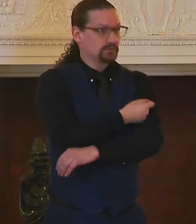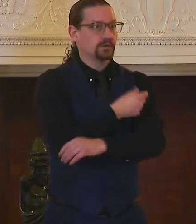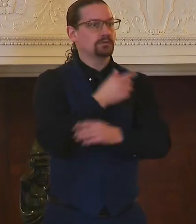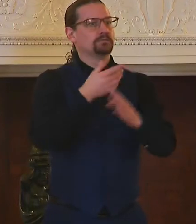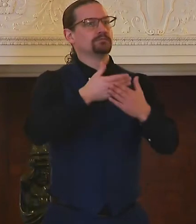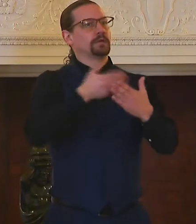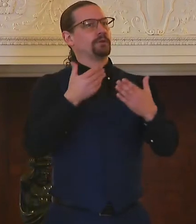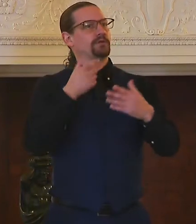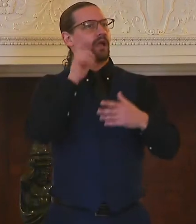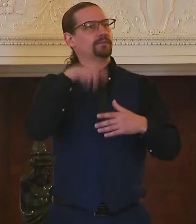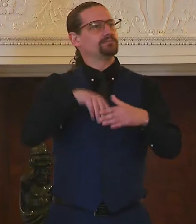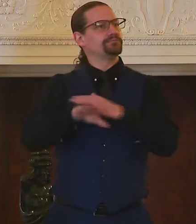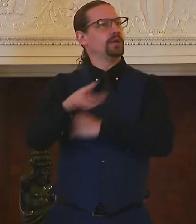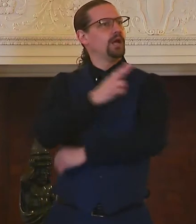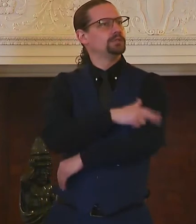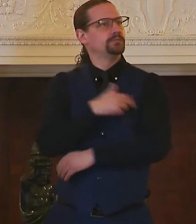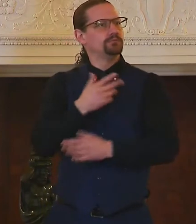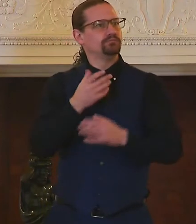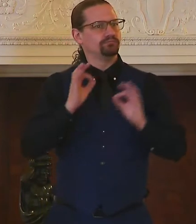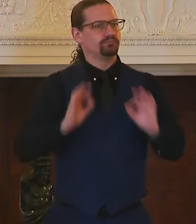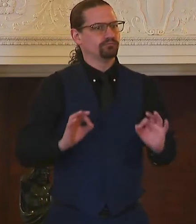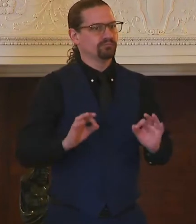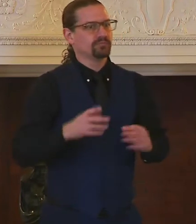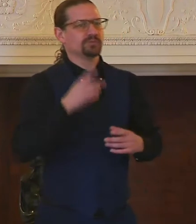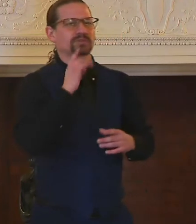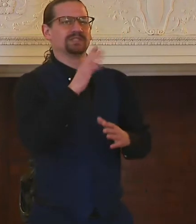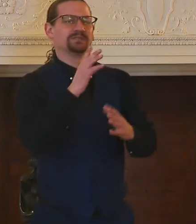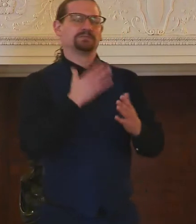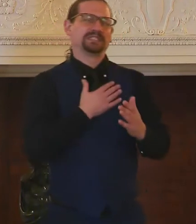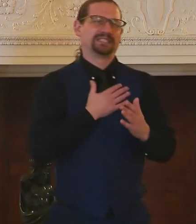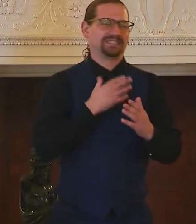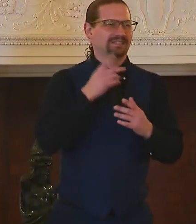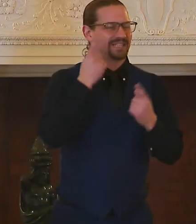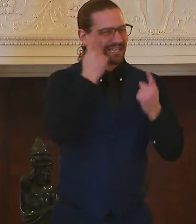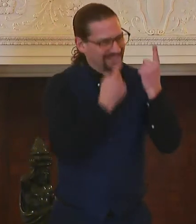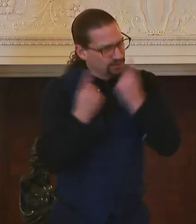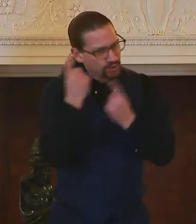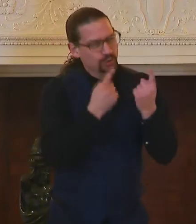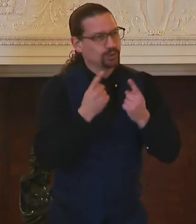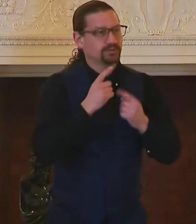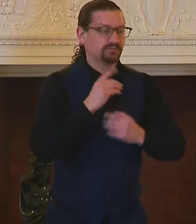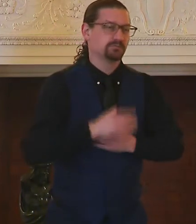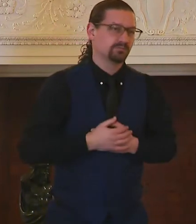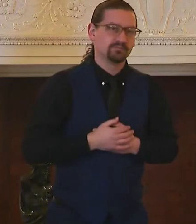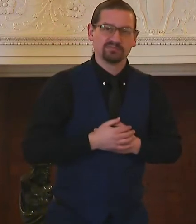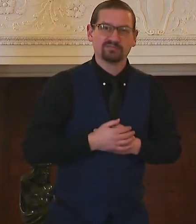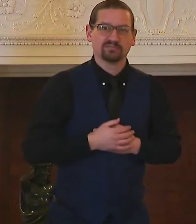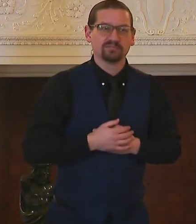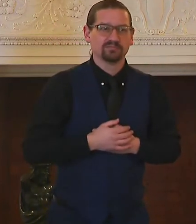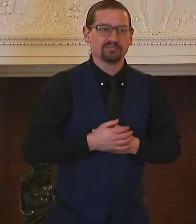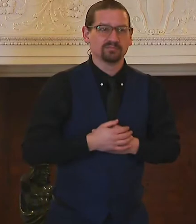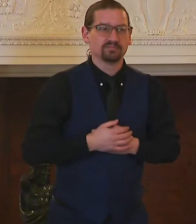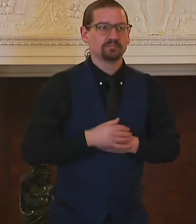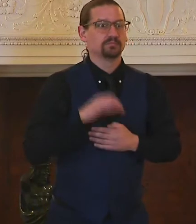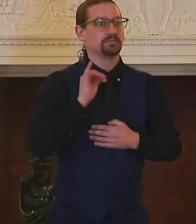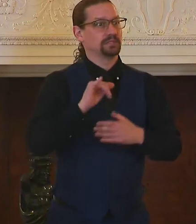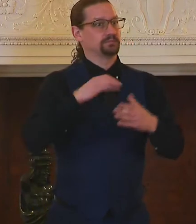this point also in Spanish, because I want to bring the message also